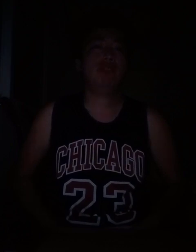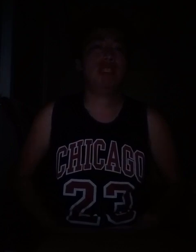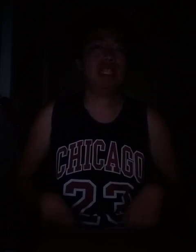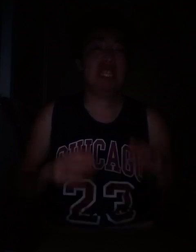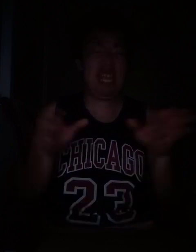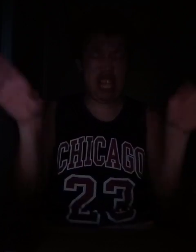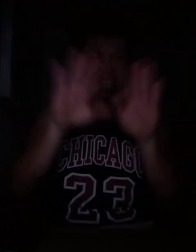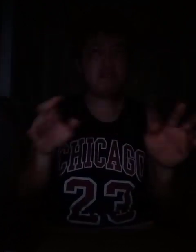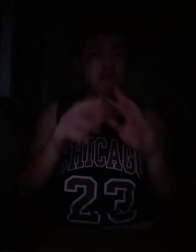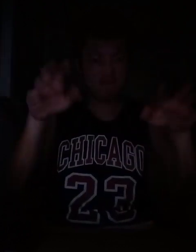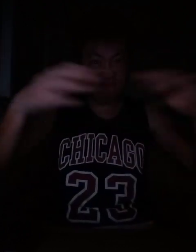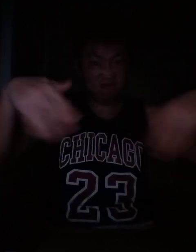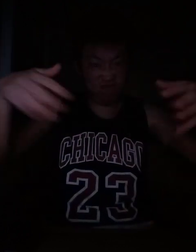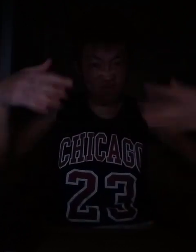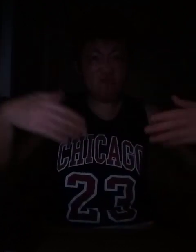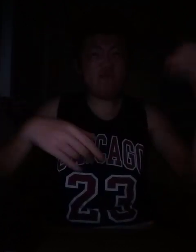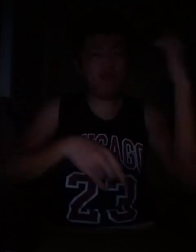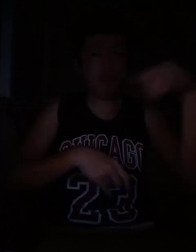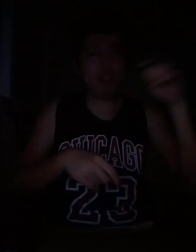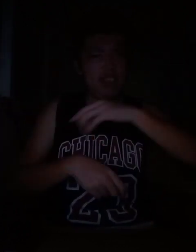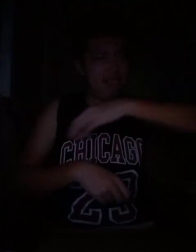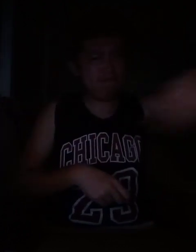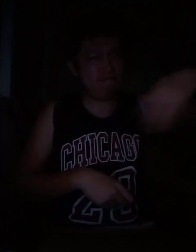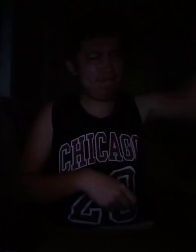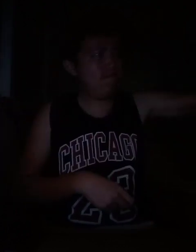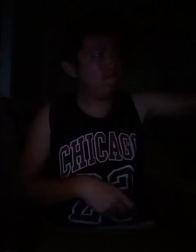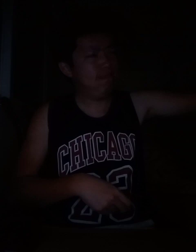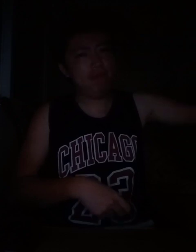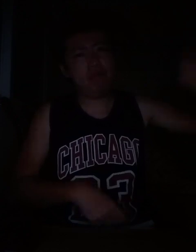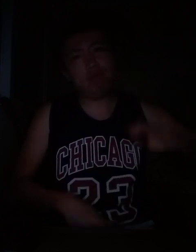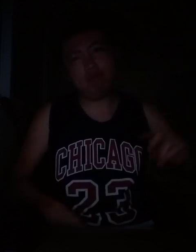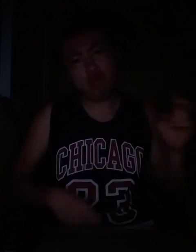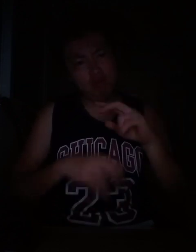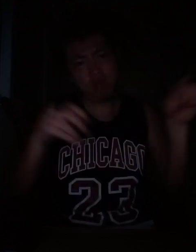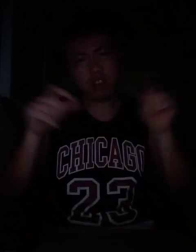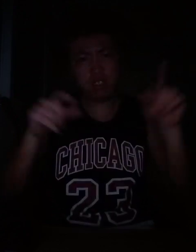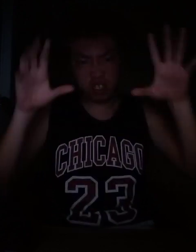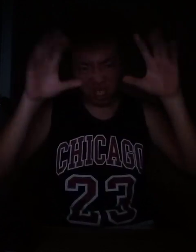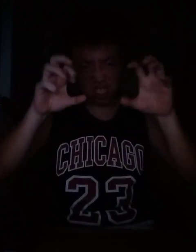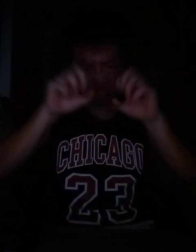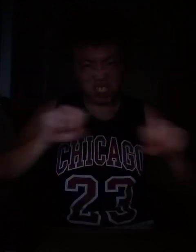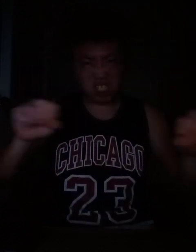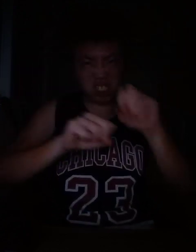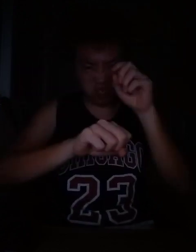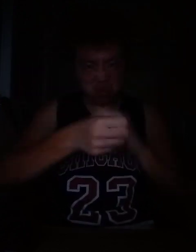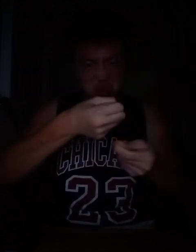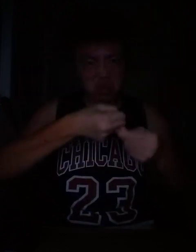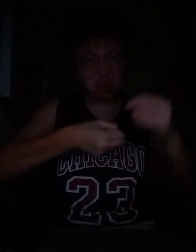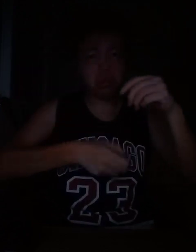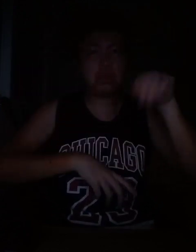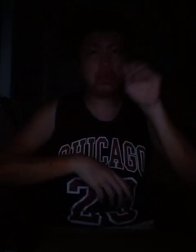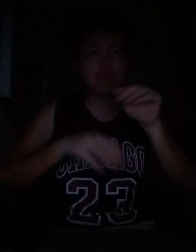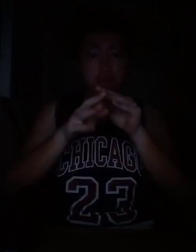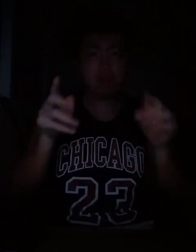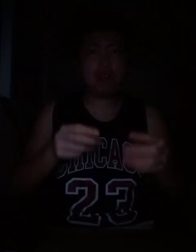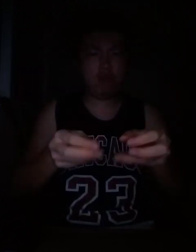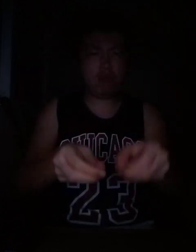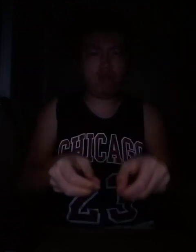한밤중 매서운 바람이 모든 것을 날려버립니다. 건물 지붕은 완전히 찢어졌고 대형 나무들도 뿌리채 뽑혔습니다.